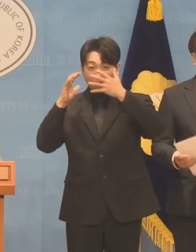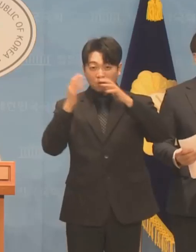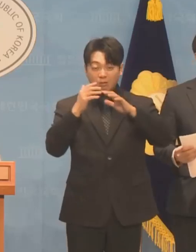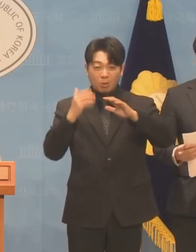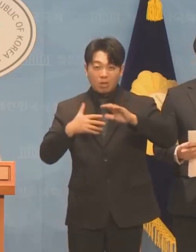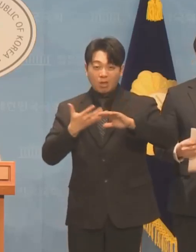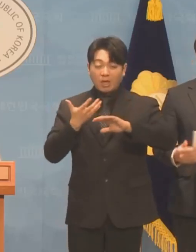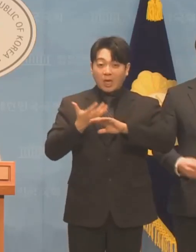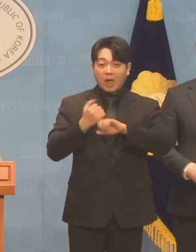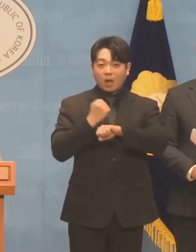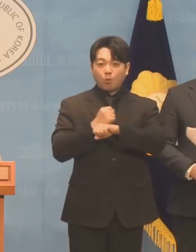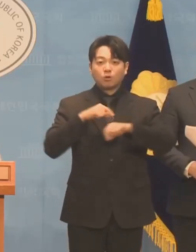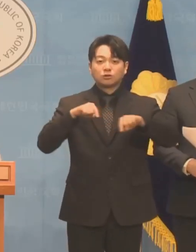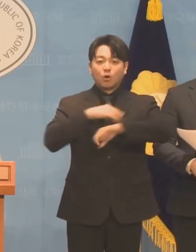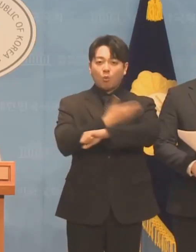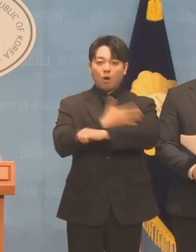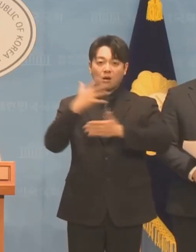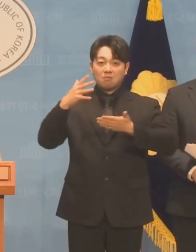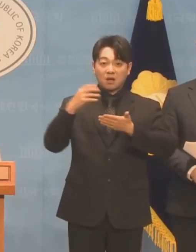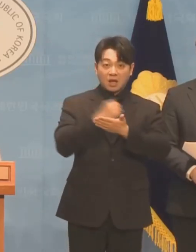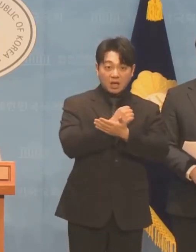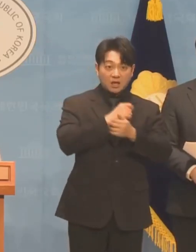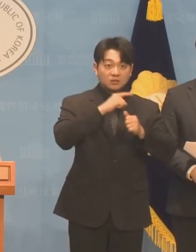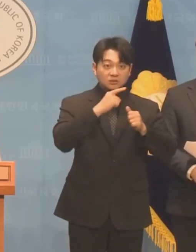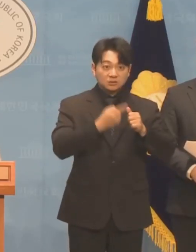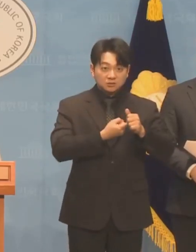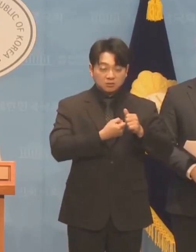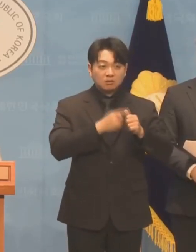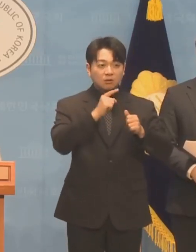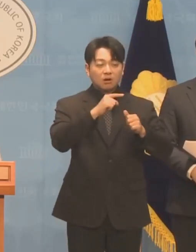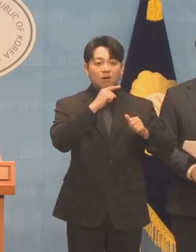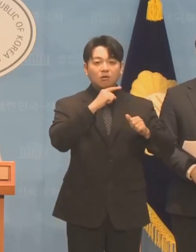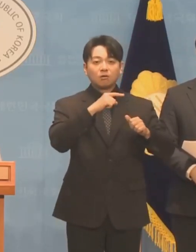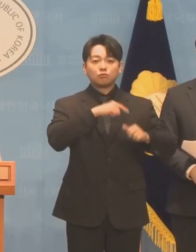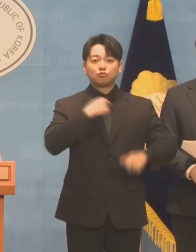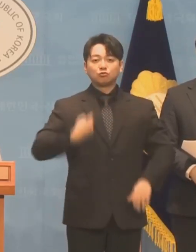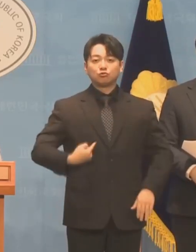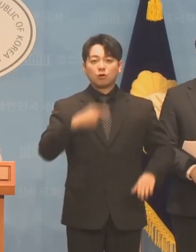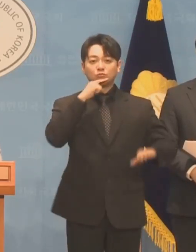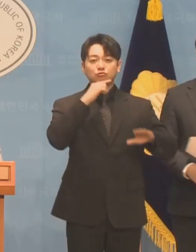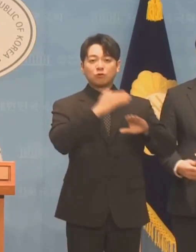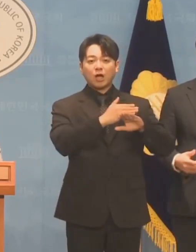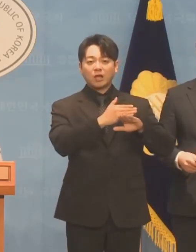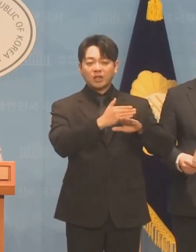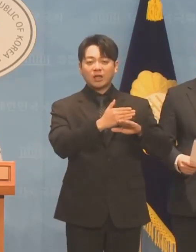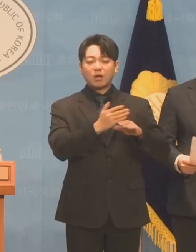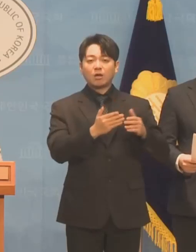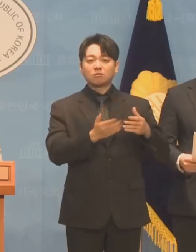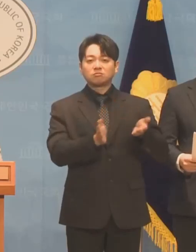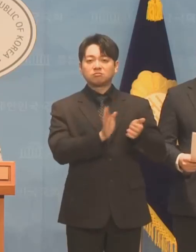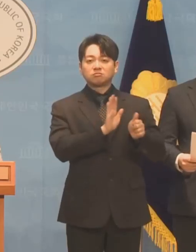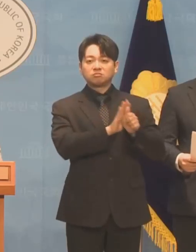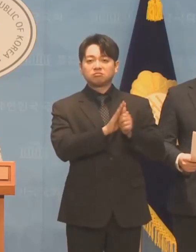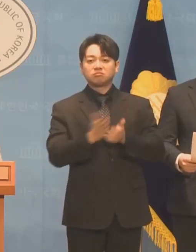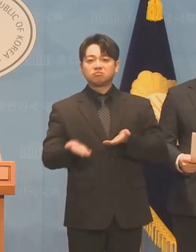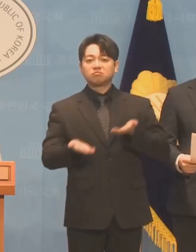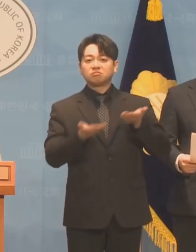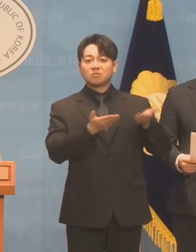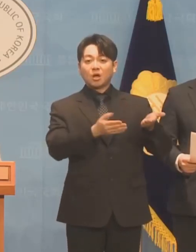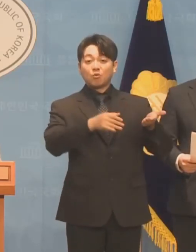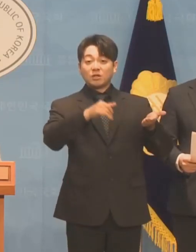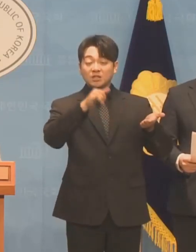정권을 침탈하여 준공에 바치고자 하는 행보다. 이것이 이재명 대표가 준공에 보낸 SOS라는